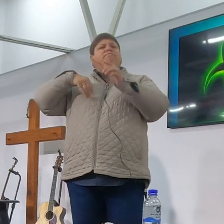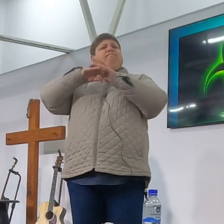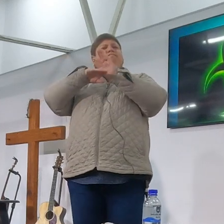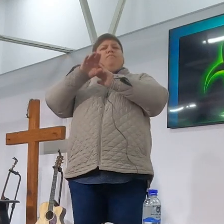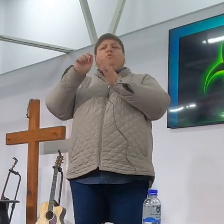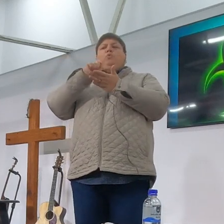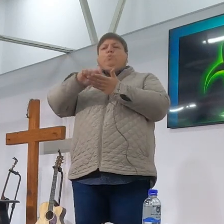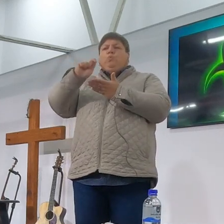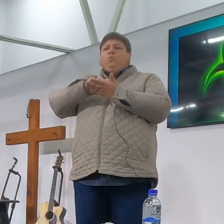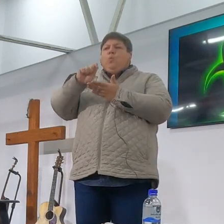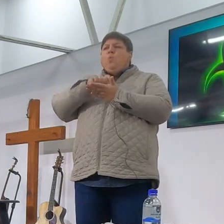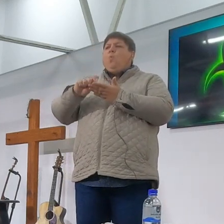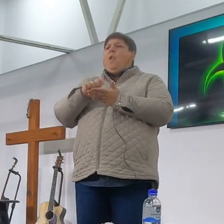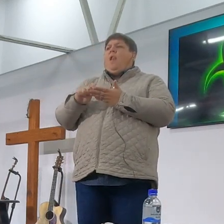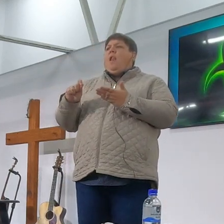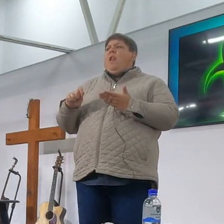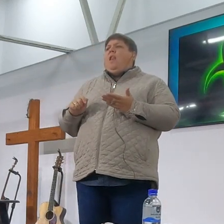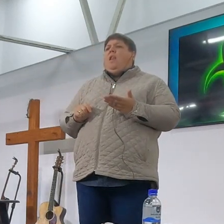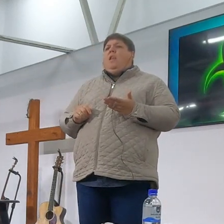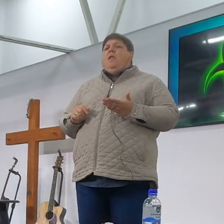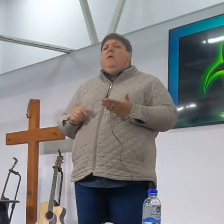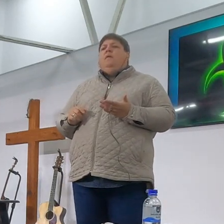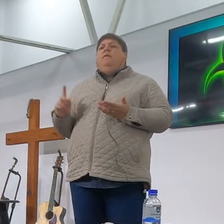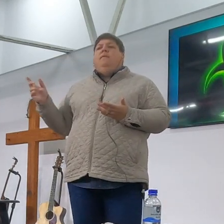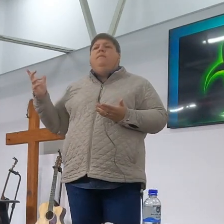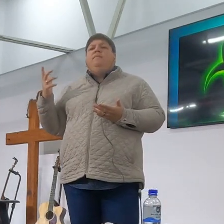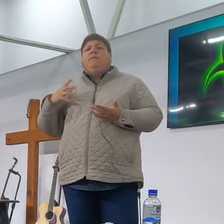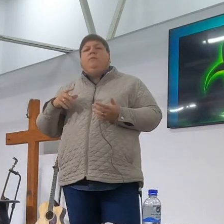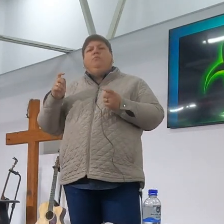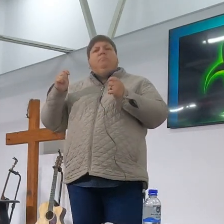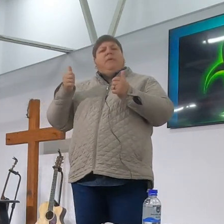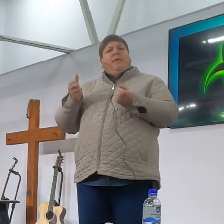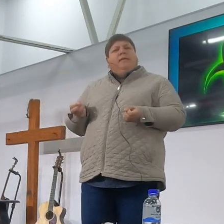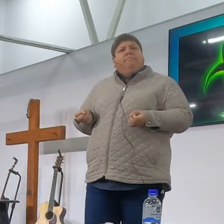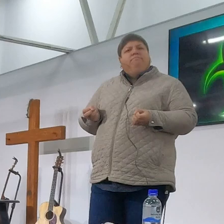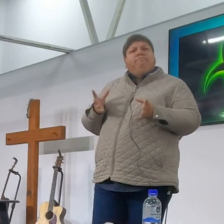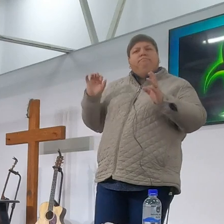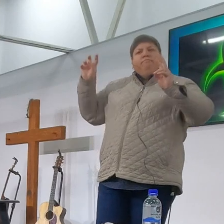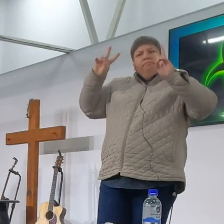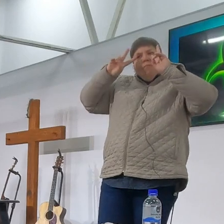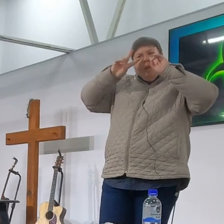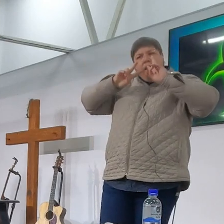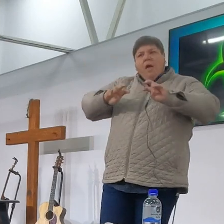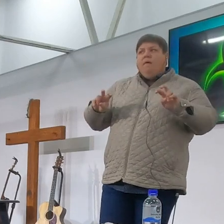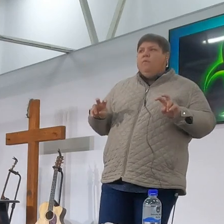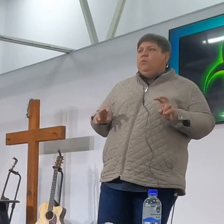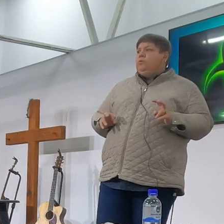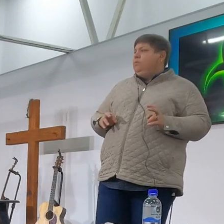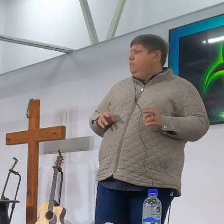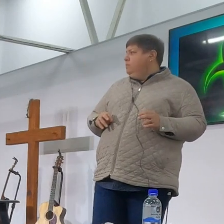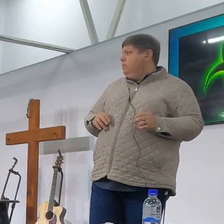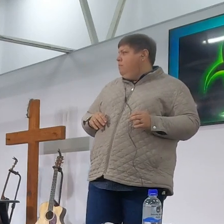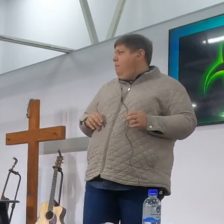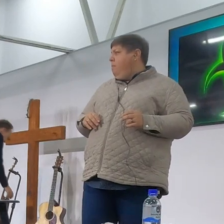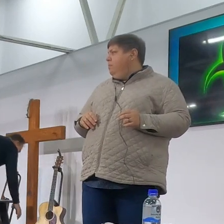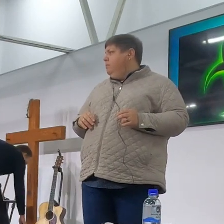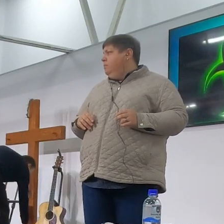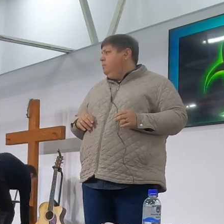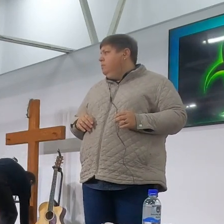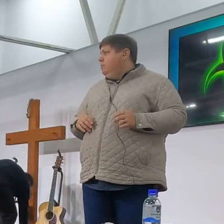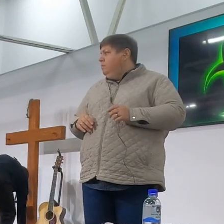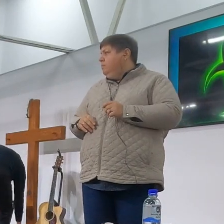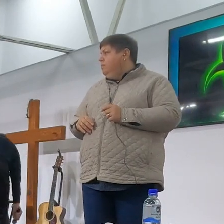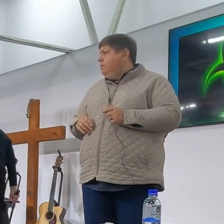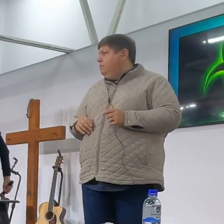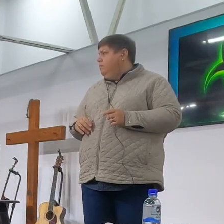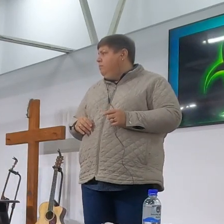aangaan, en die rede kom ek al voor het, ek wil hê sy moet 'n bietjie terugvoer gee oor haar navorsing. Liesel, hier is die mikrofoon vir jou. En